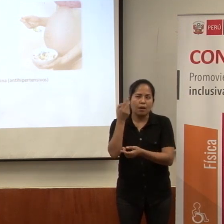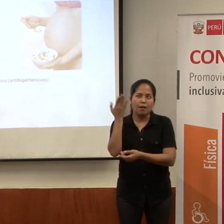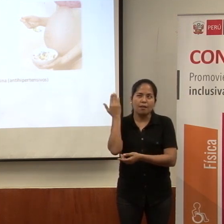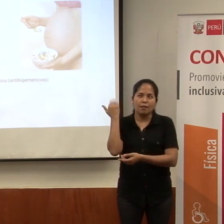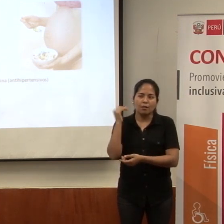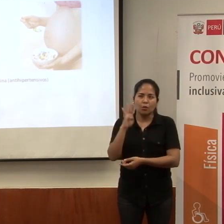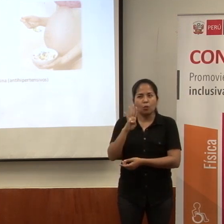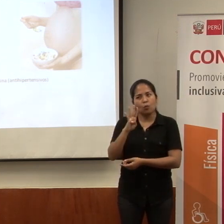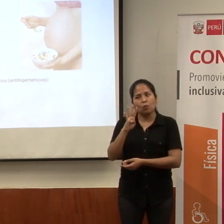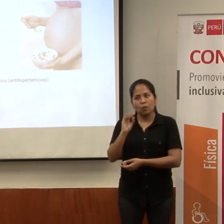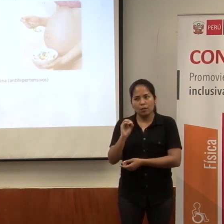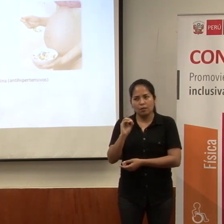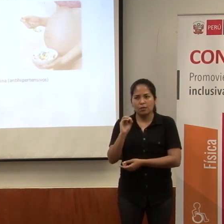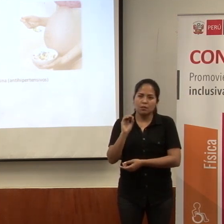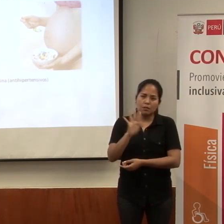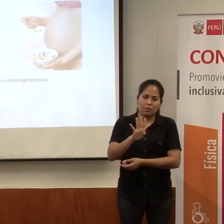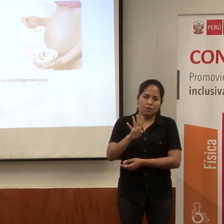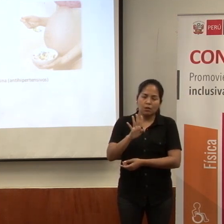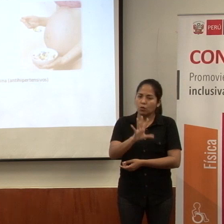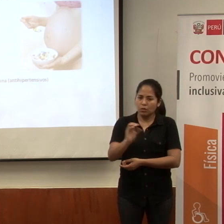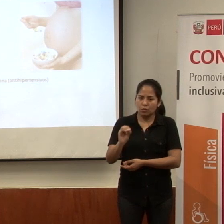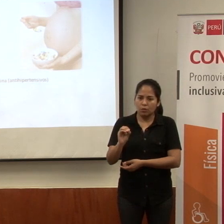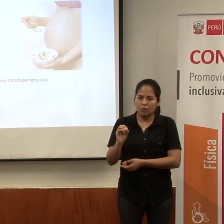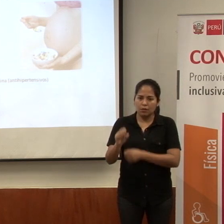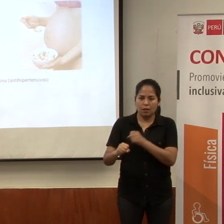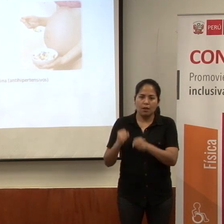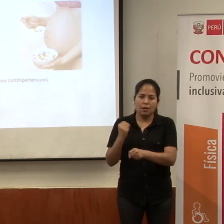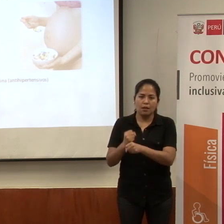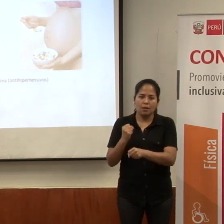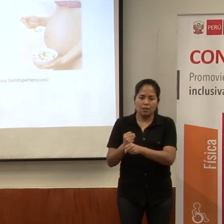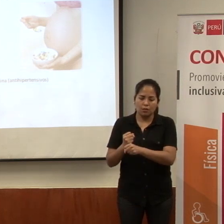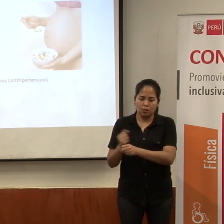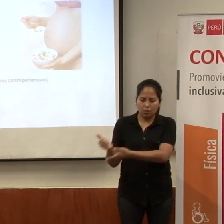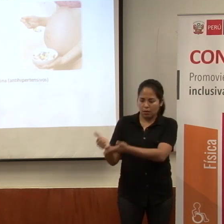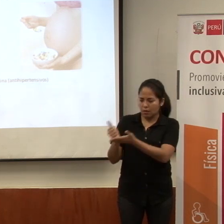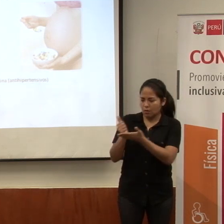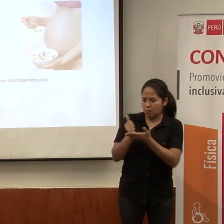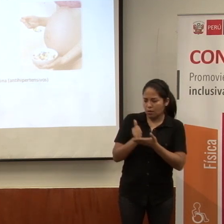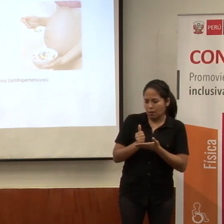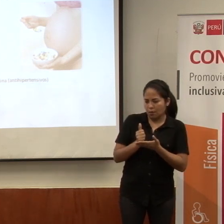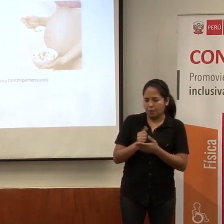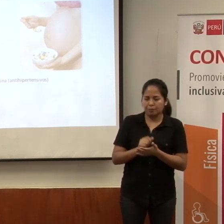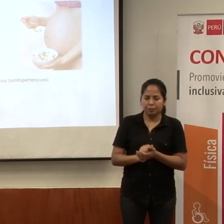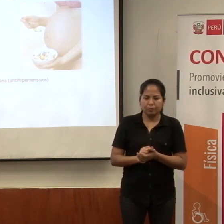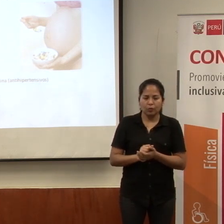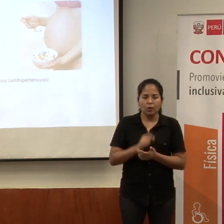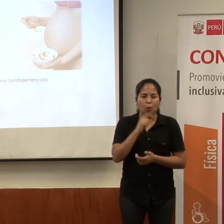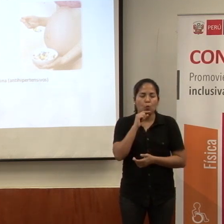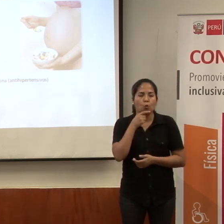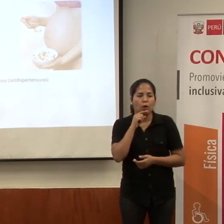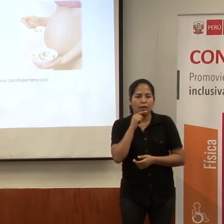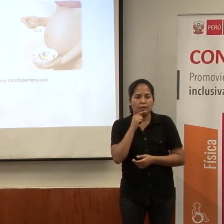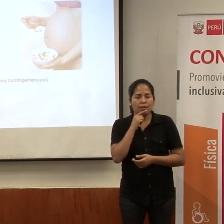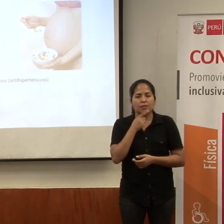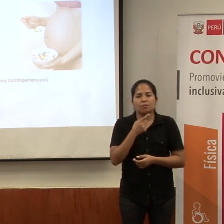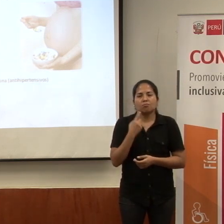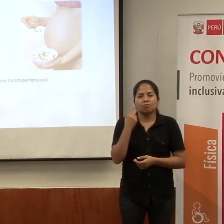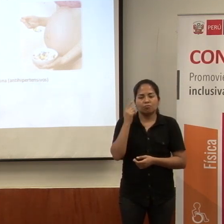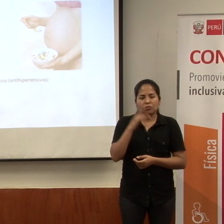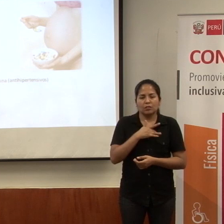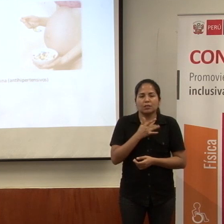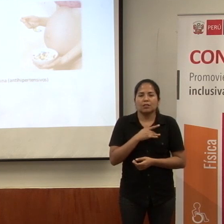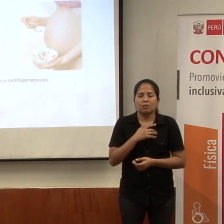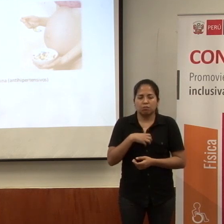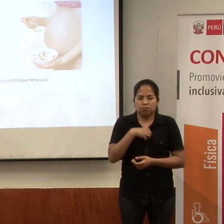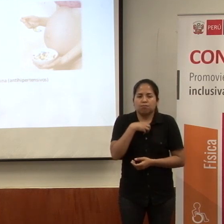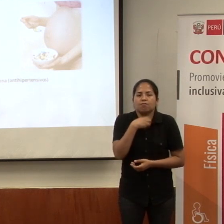hace 40 o 50 años para la gravidez, cuando las mujeres tenían náuseas durante el embarazo, que era la talidomida,